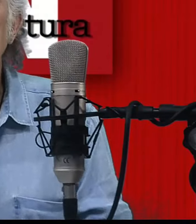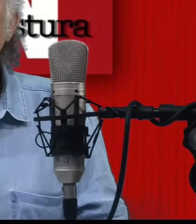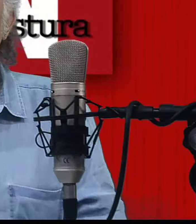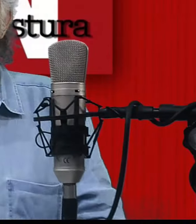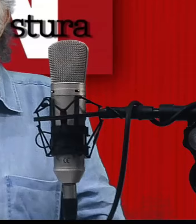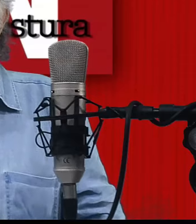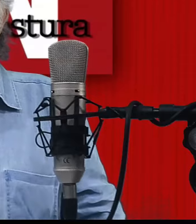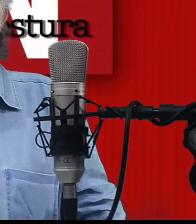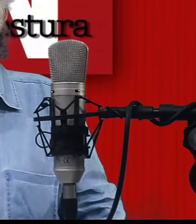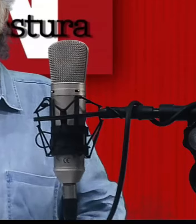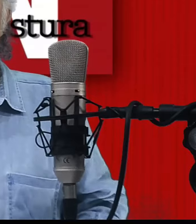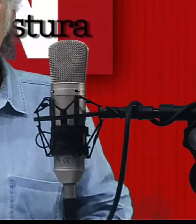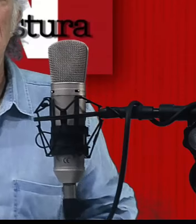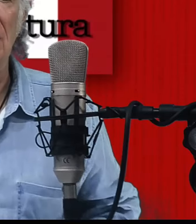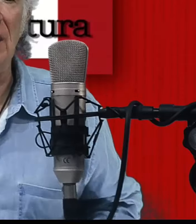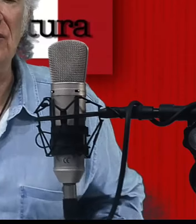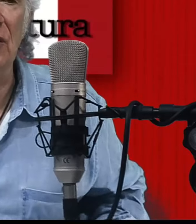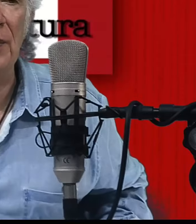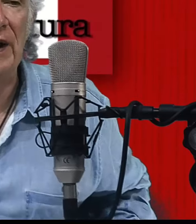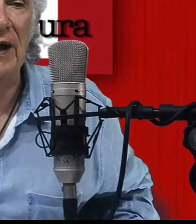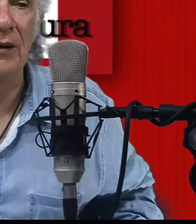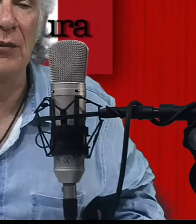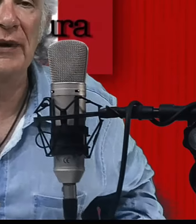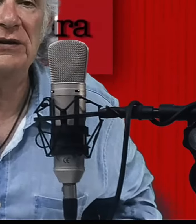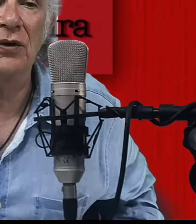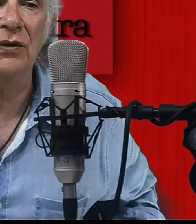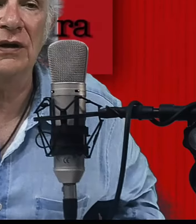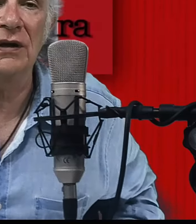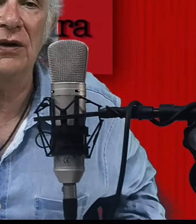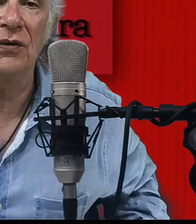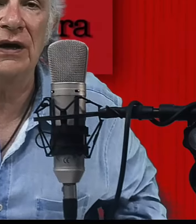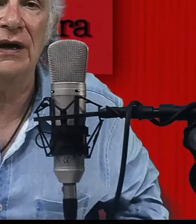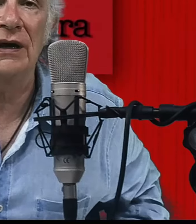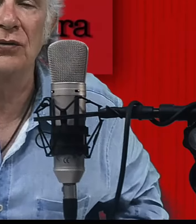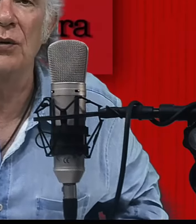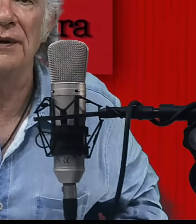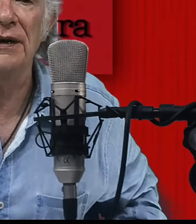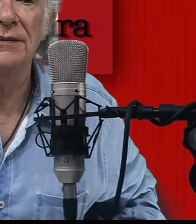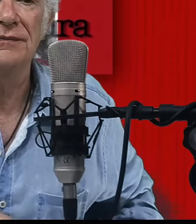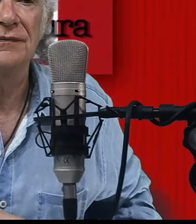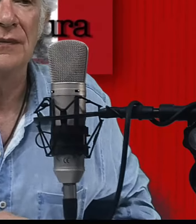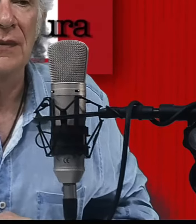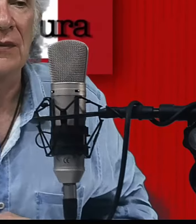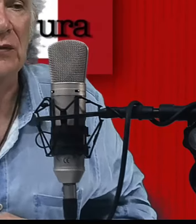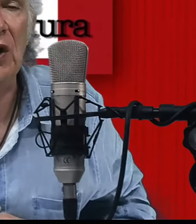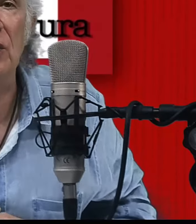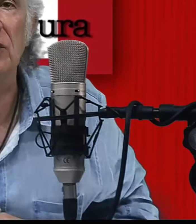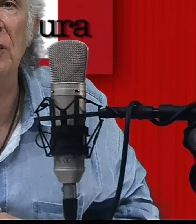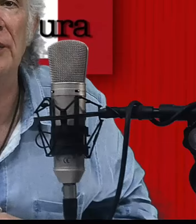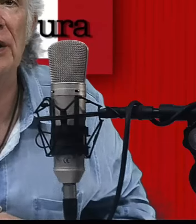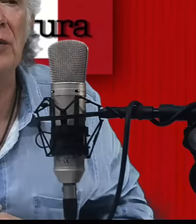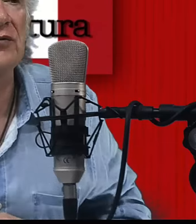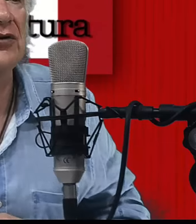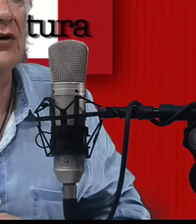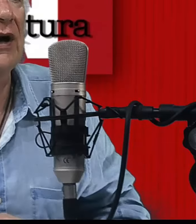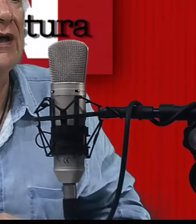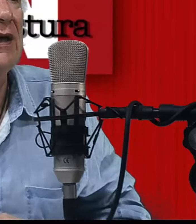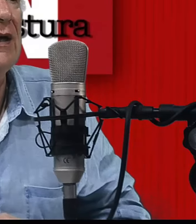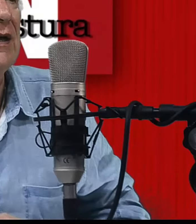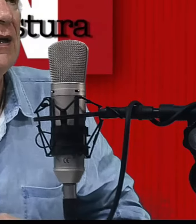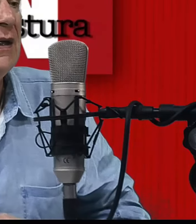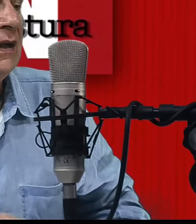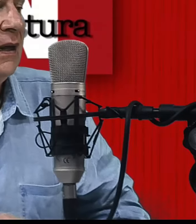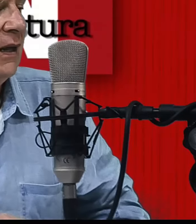Fue un discurso hecho para el momento y creo que estuvo bien. Todo estuvo muy hermoso.